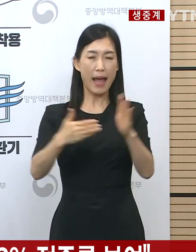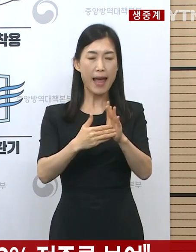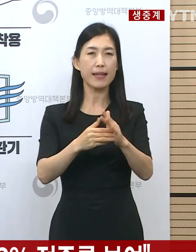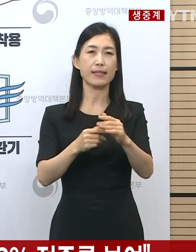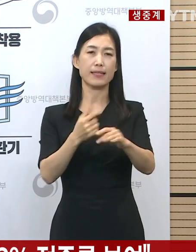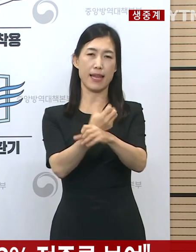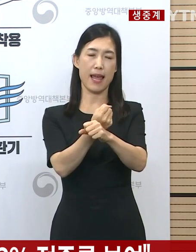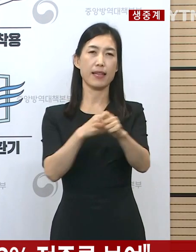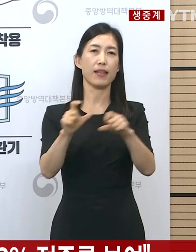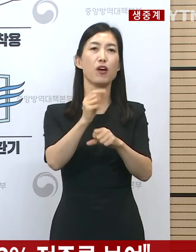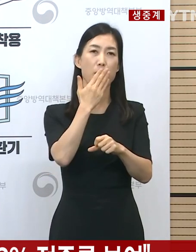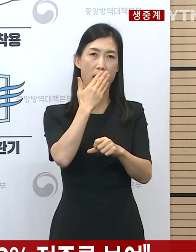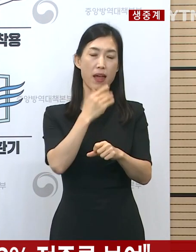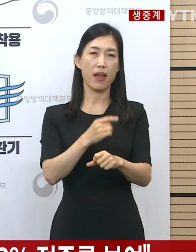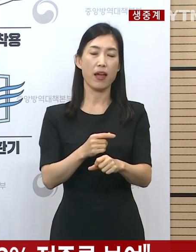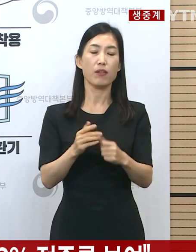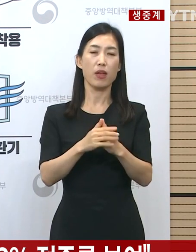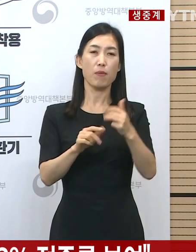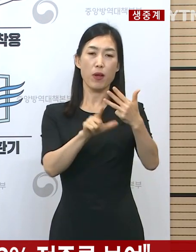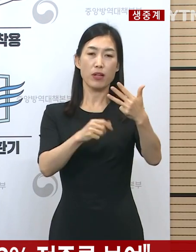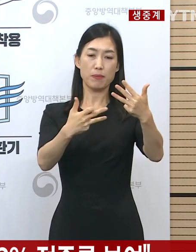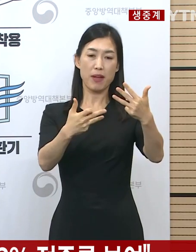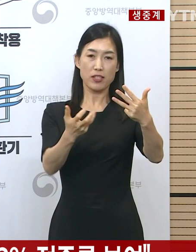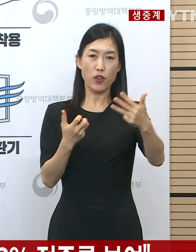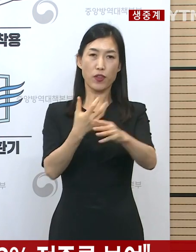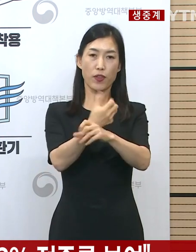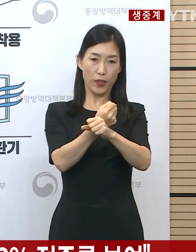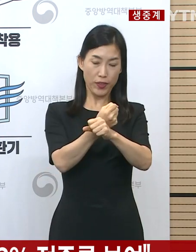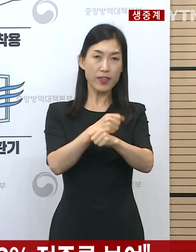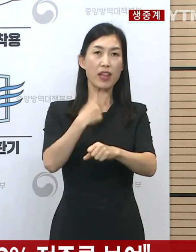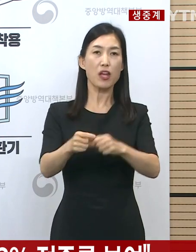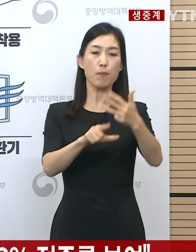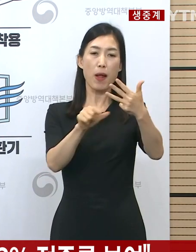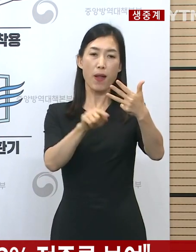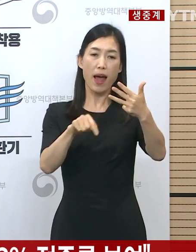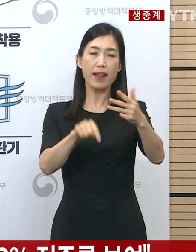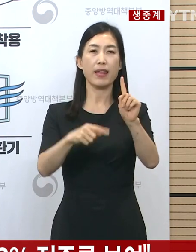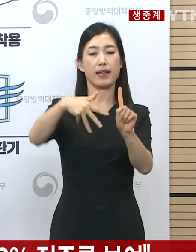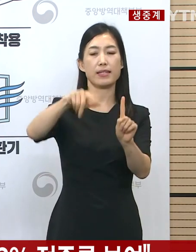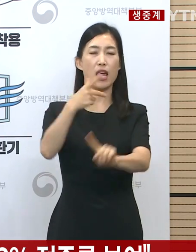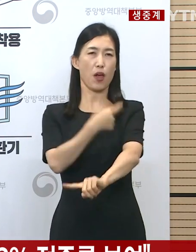진행해 주시고 8월 중으로 1차 접종을 받아주시기를 당부를 드립니다.